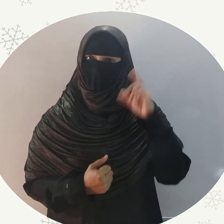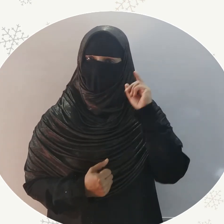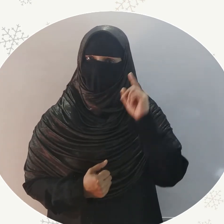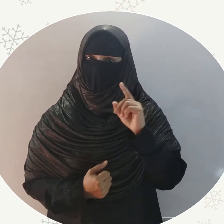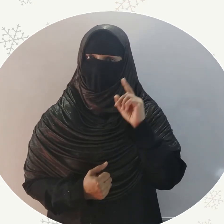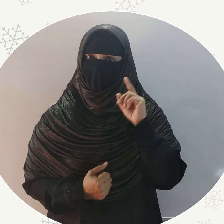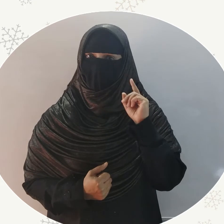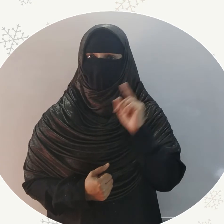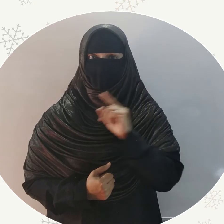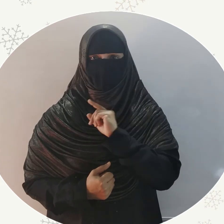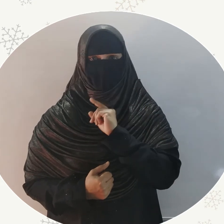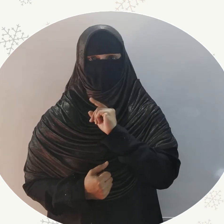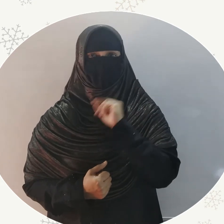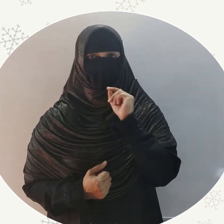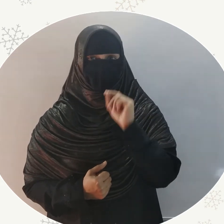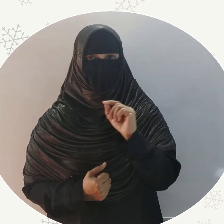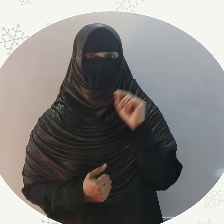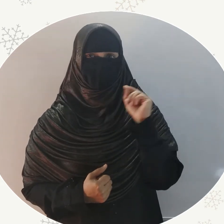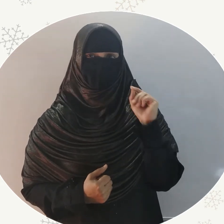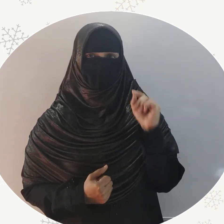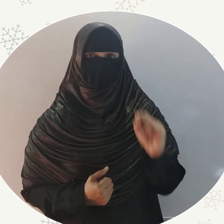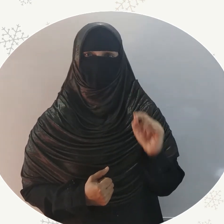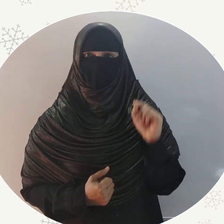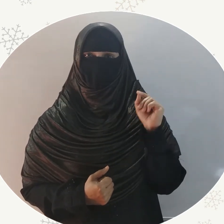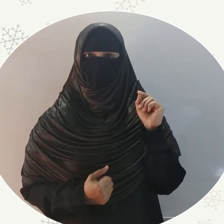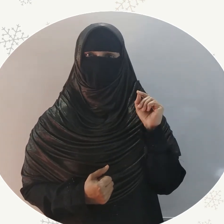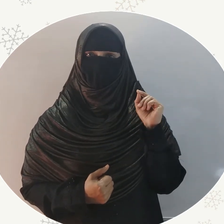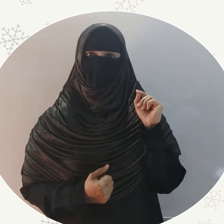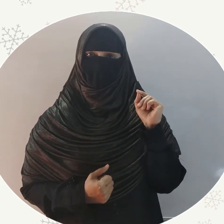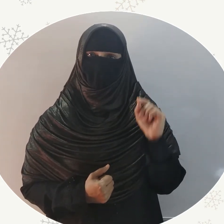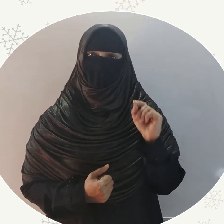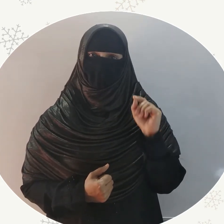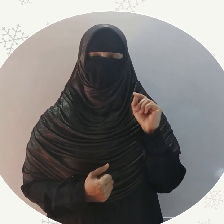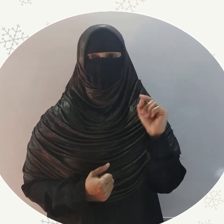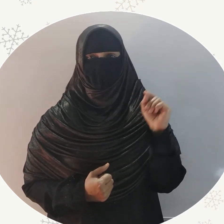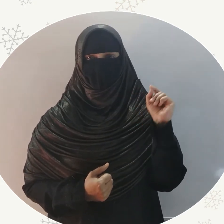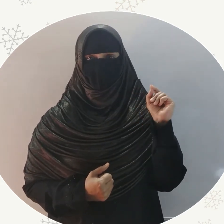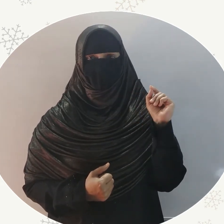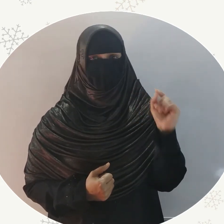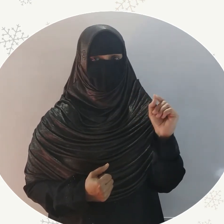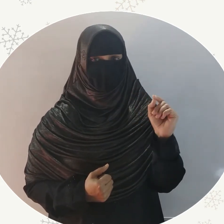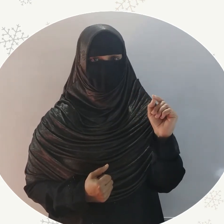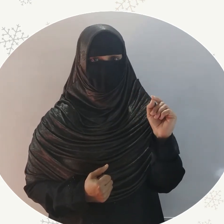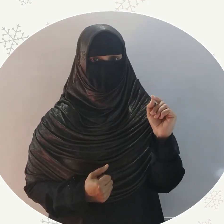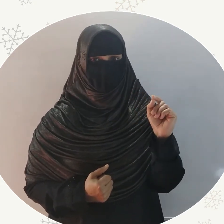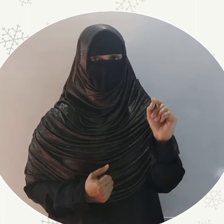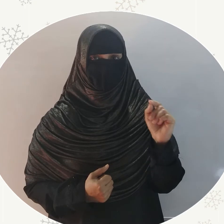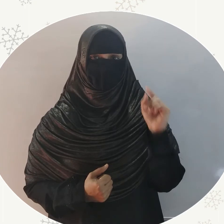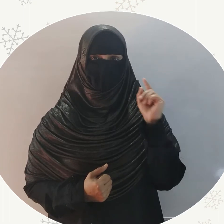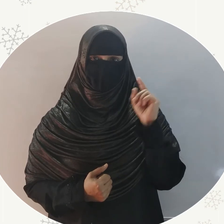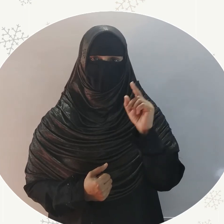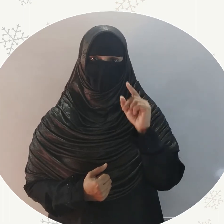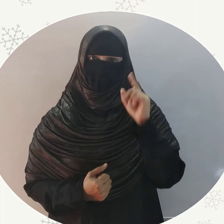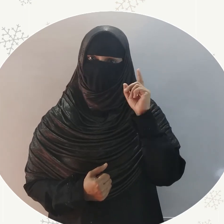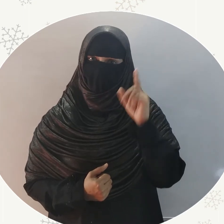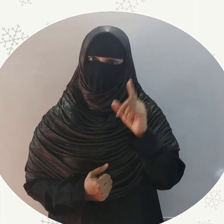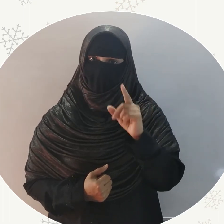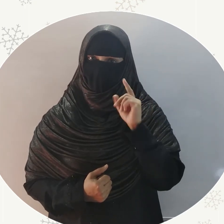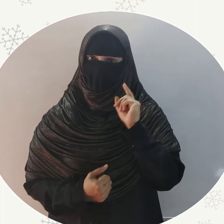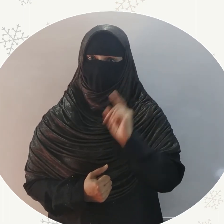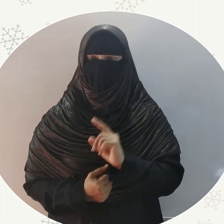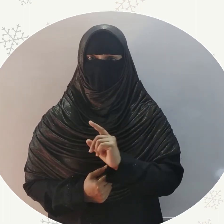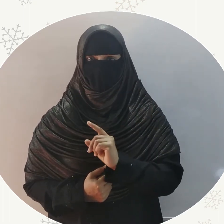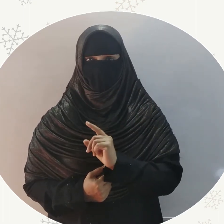അത് കാരണം നമ്മൾ ഓരോ വേർഡ്സും സ്പെസിഫിക് ആയിട്ട് അതിന്റെ പ്രൊണൗൺസിയേഷൻ പഠിച്ചേ പറ്റൂ. ഇപ്പോൾ എന്തായാലും ഈ ടോപ്പിക് വന്നത് കൊണ്ട് നിങ്ങളോട് പറയാം, ടി ഒ